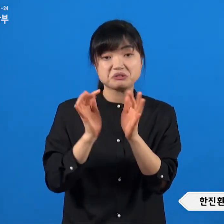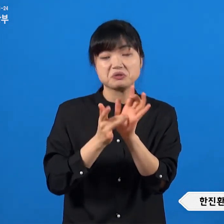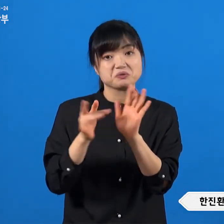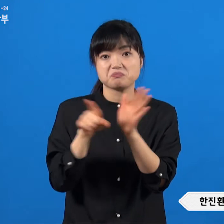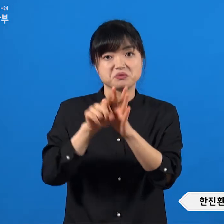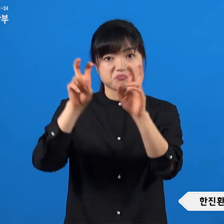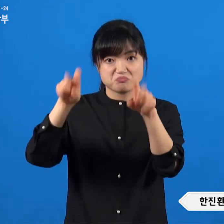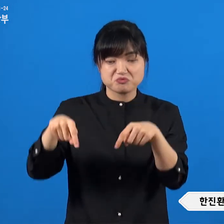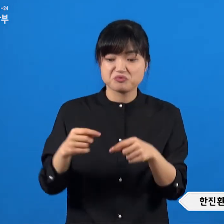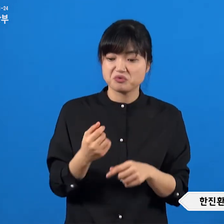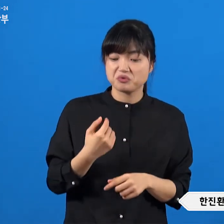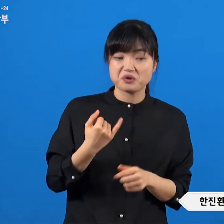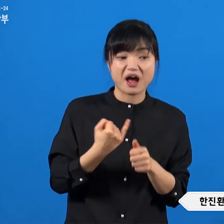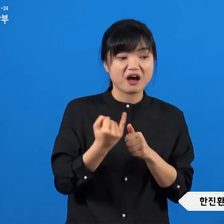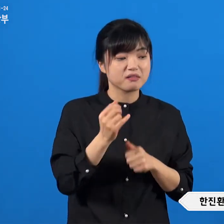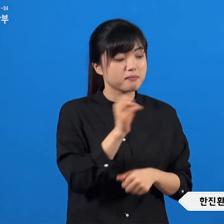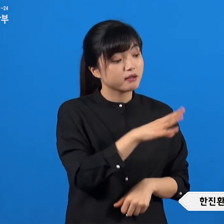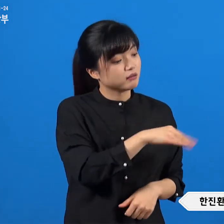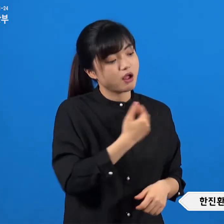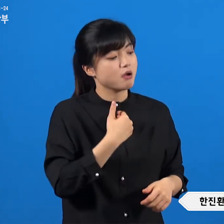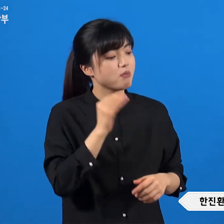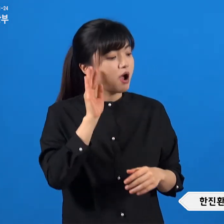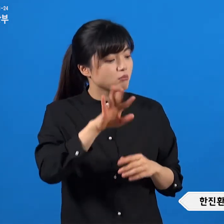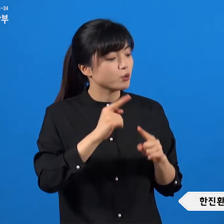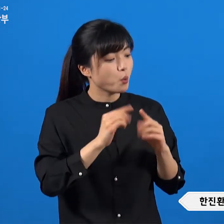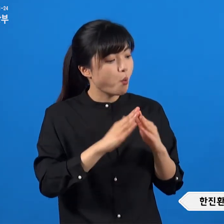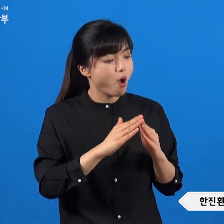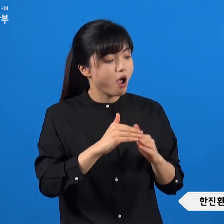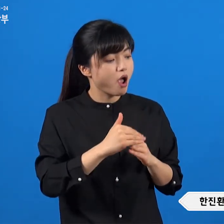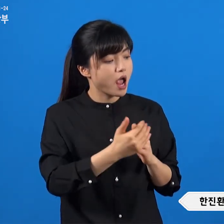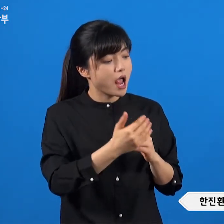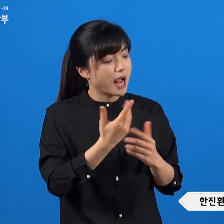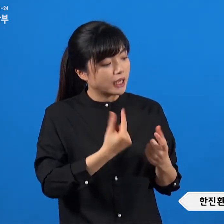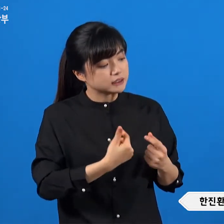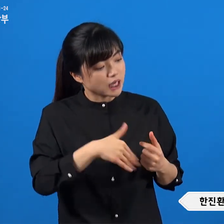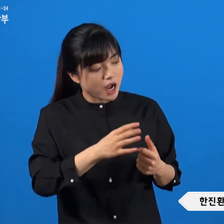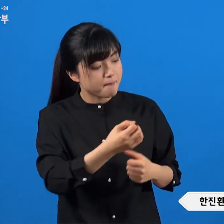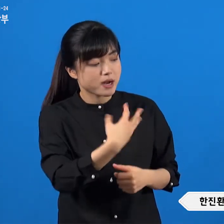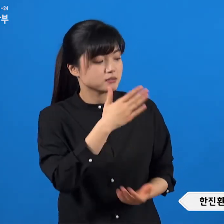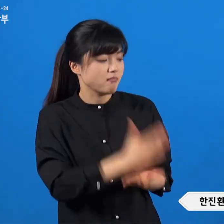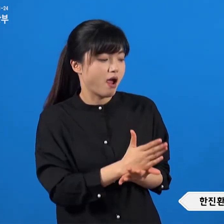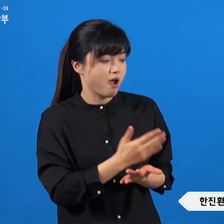앞으로 교회 가자 그런 소리 하면 안 된다는 것을 조건으로 하고 결혼을 한 것입니다.